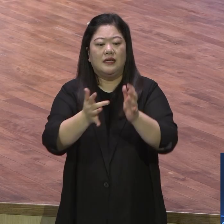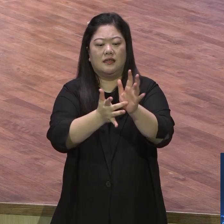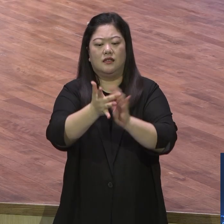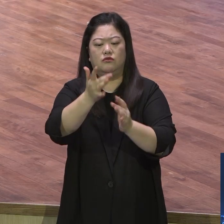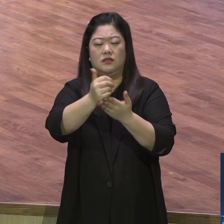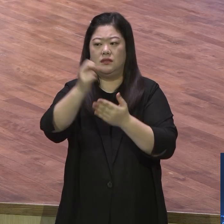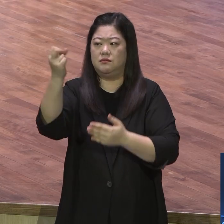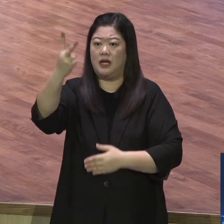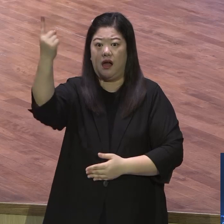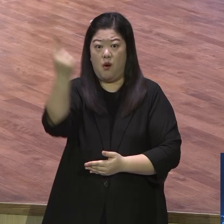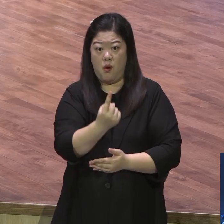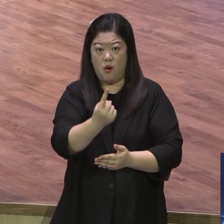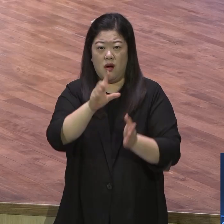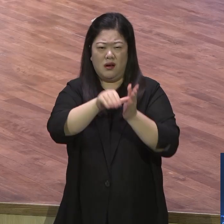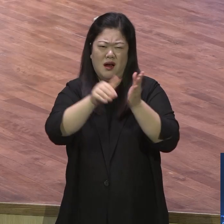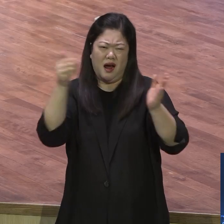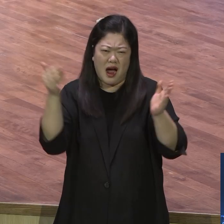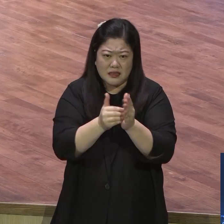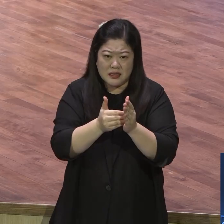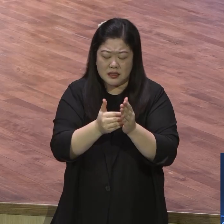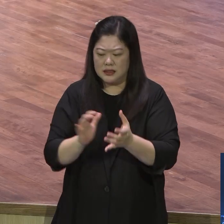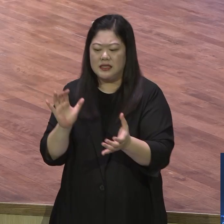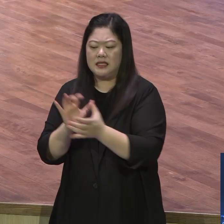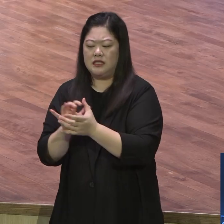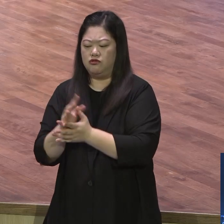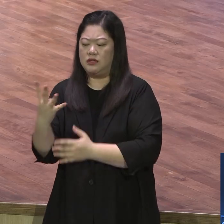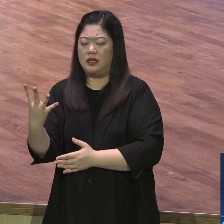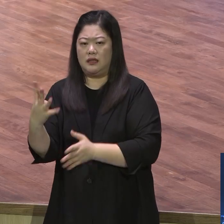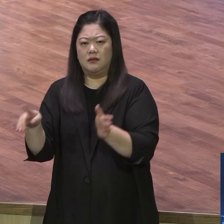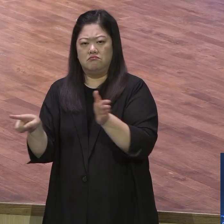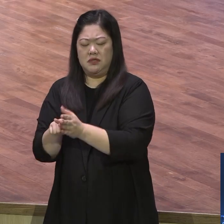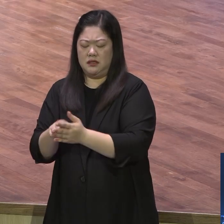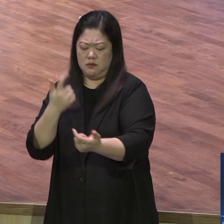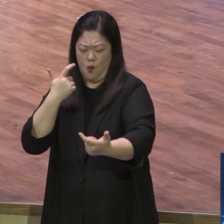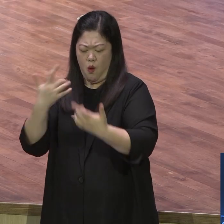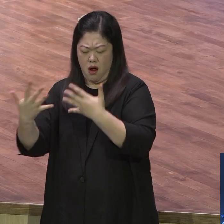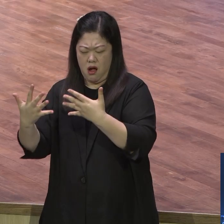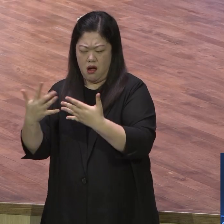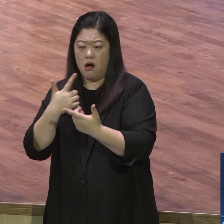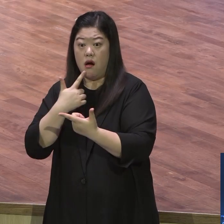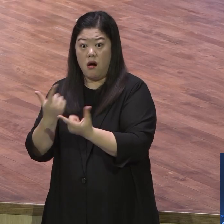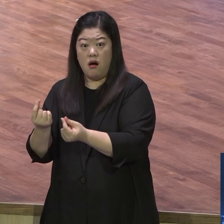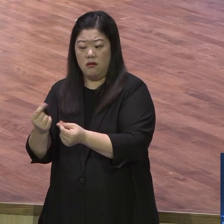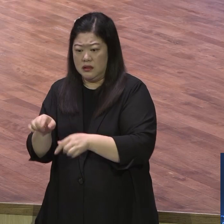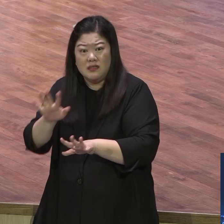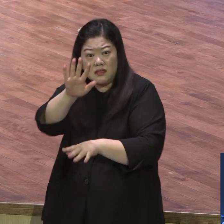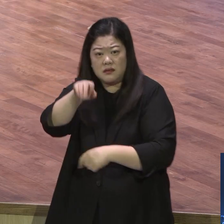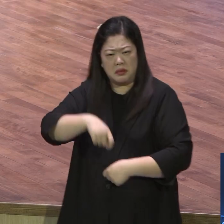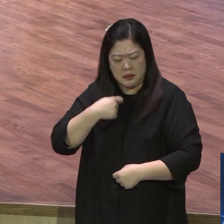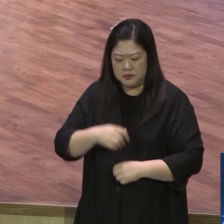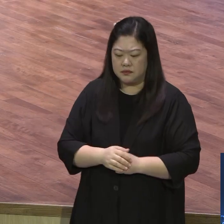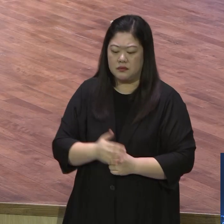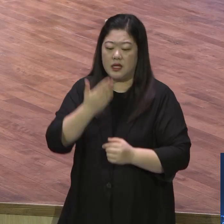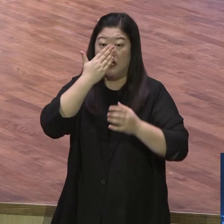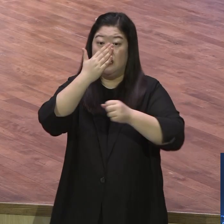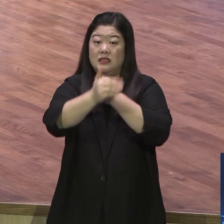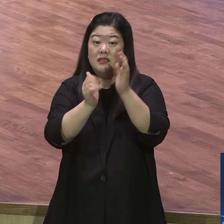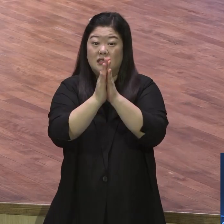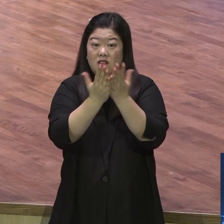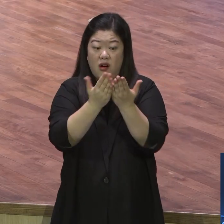그들의 절대 믿음이 변함없이 변함없이 지금도 증거가 되고 2000년 전에 가졌던 그 절대